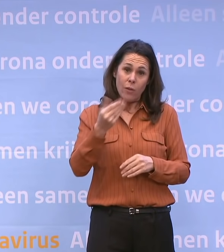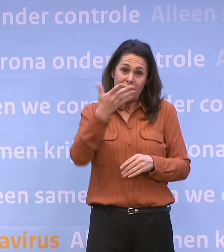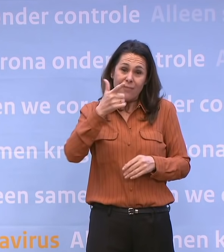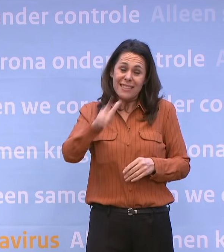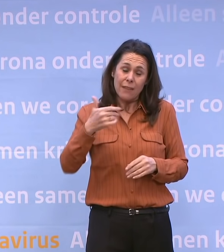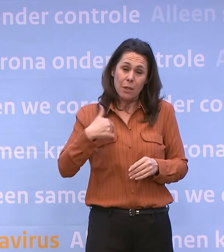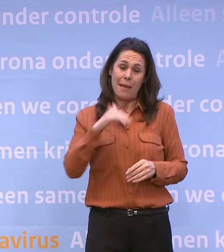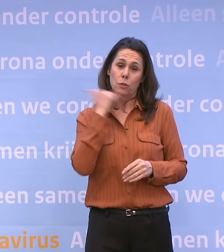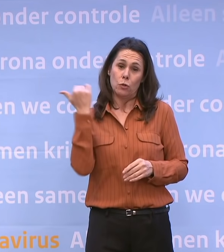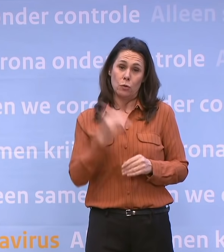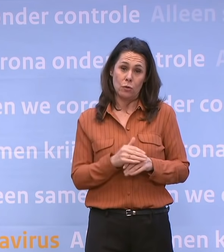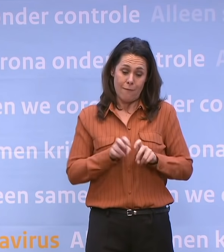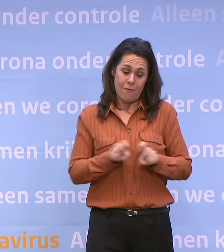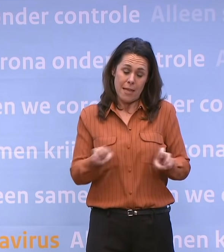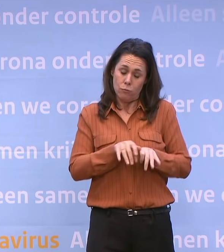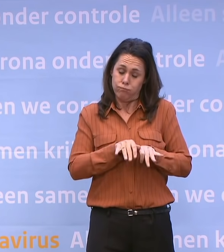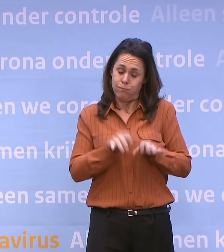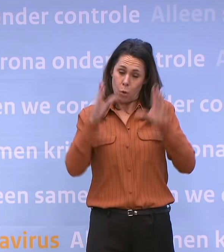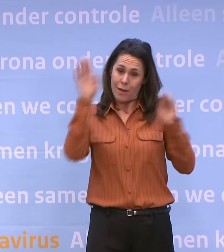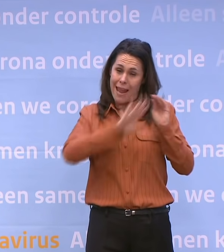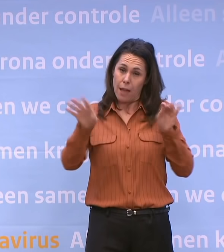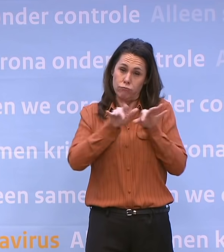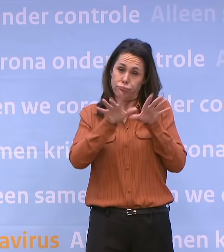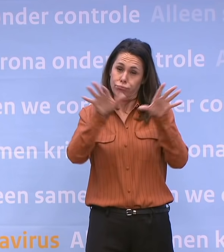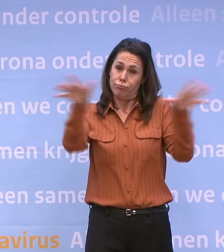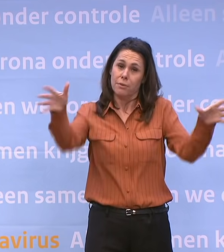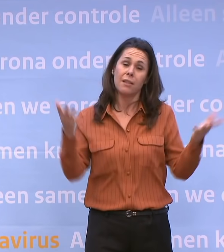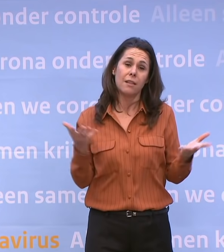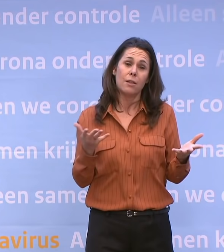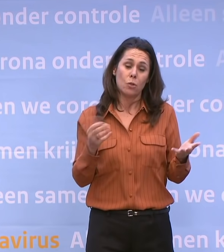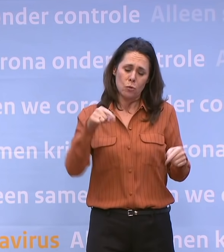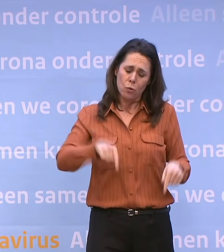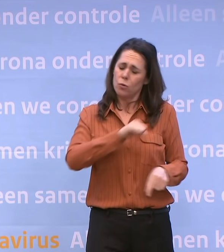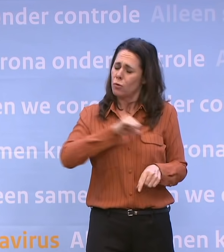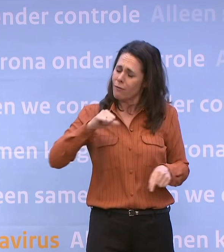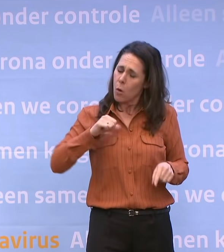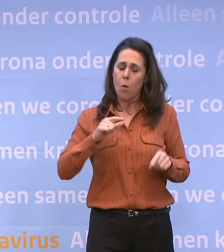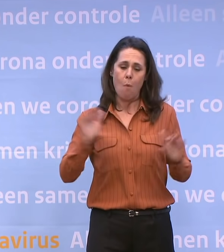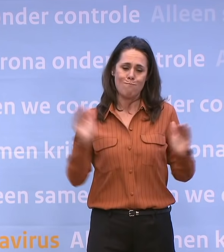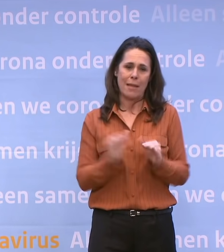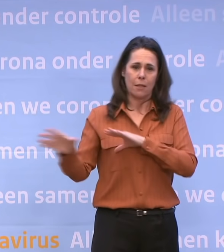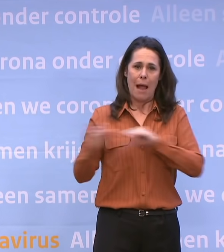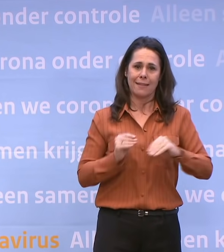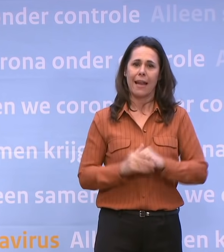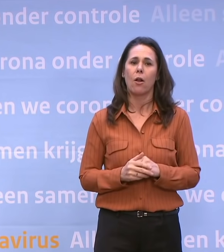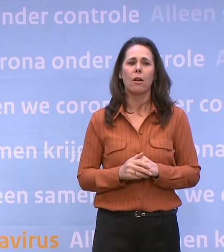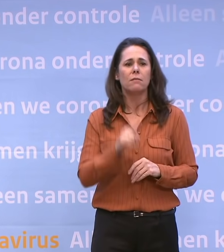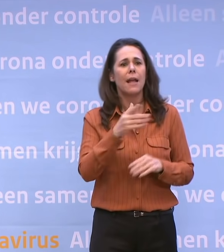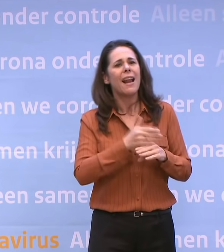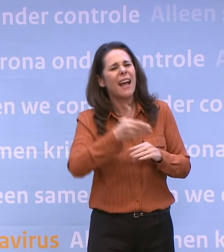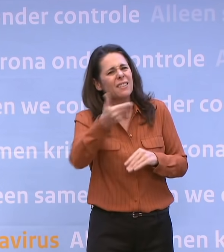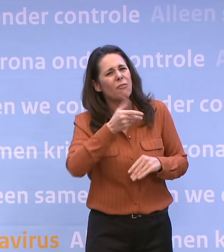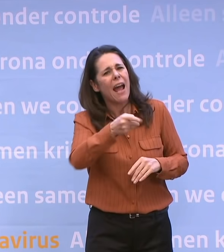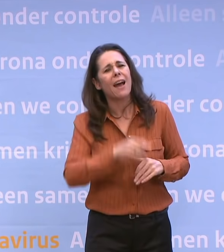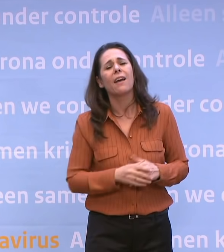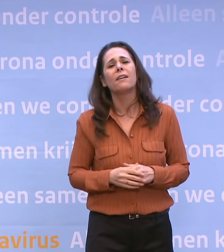virus verspreidt zich nog steeds door Nederland. Dus het is veel te vroeg om te gaan afschalen. Laatste vraag even.